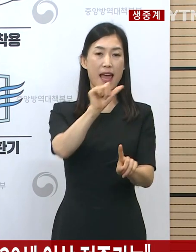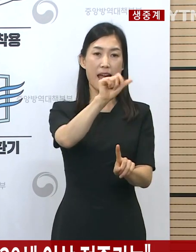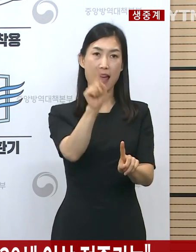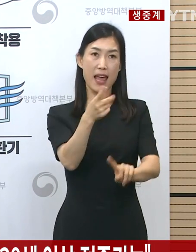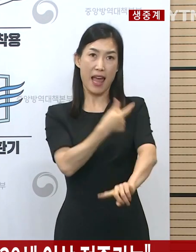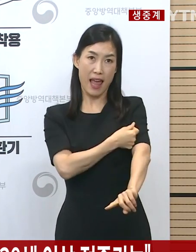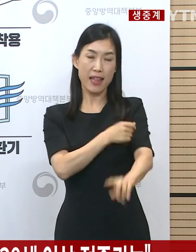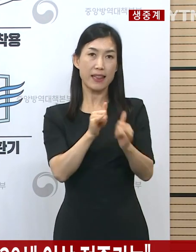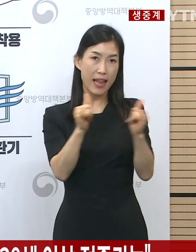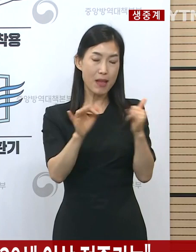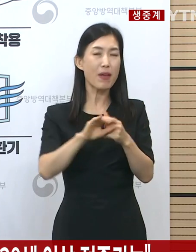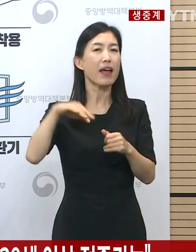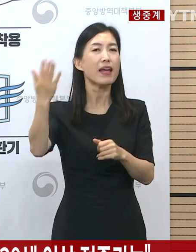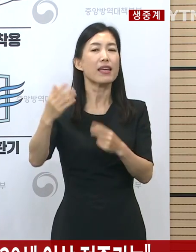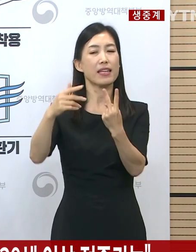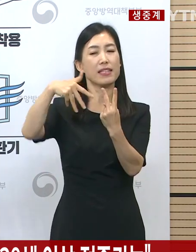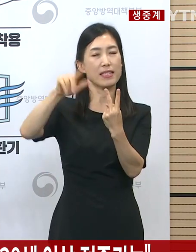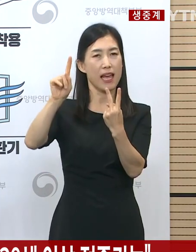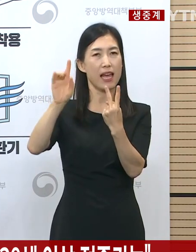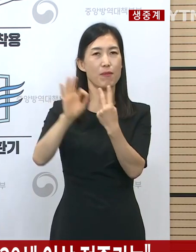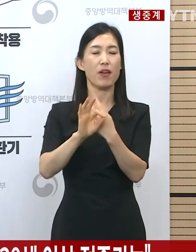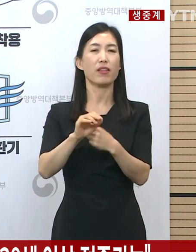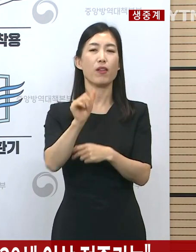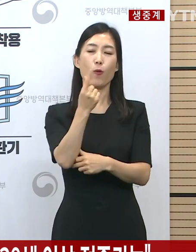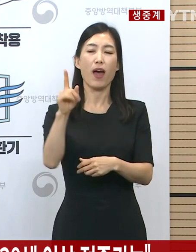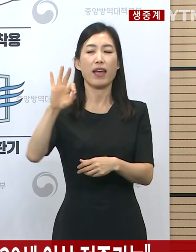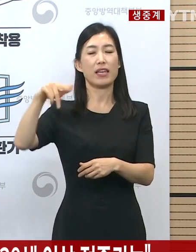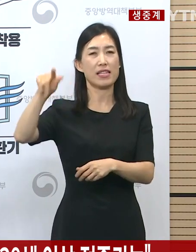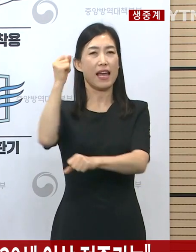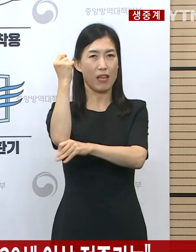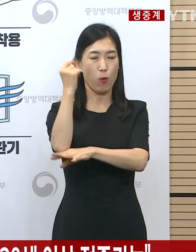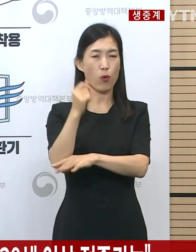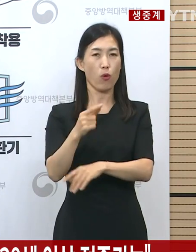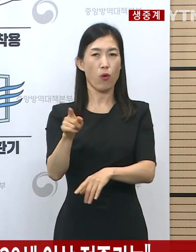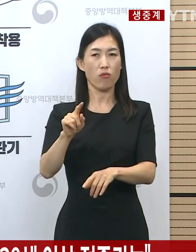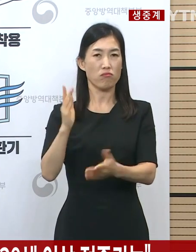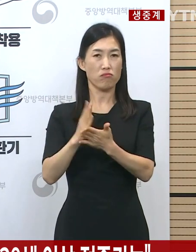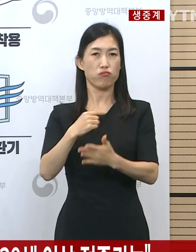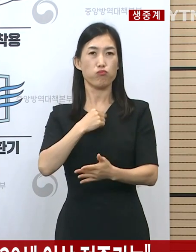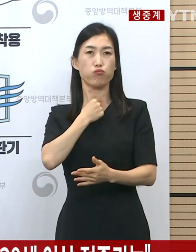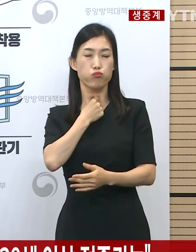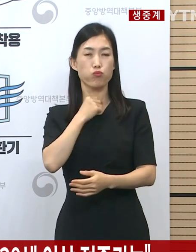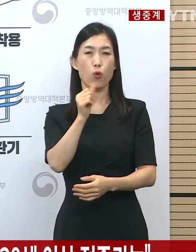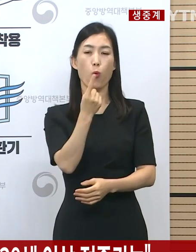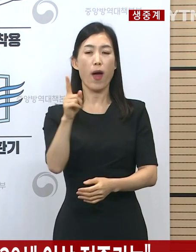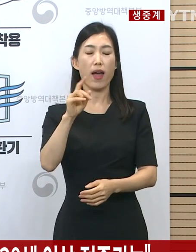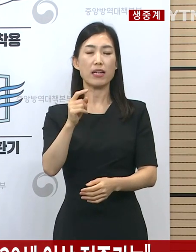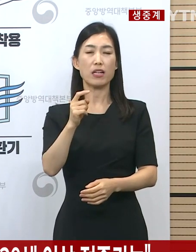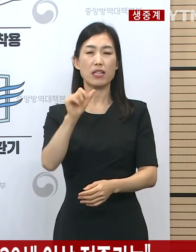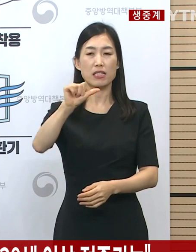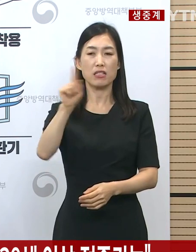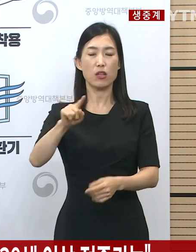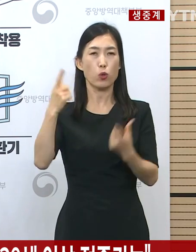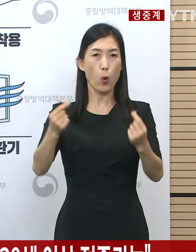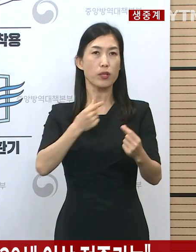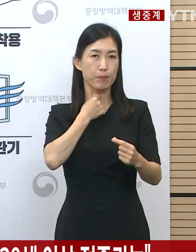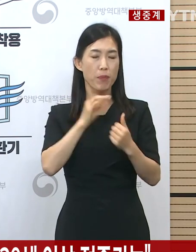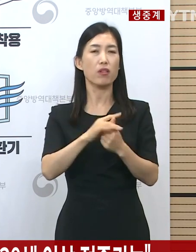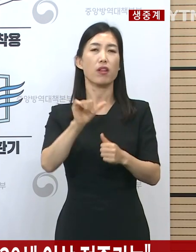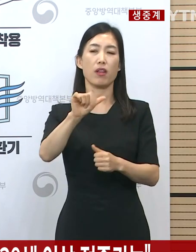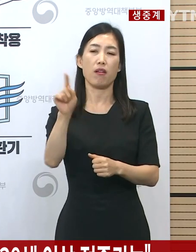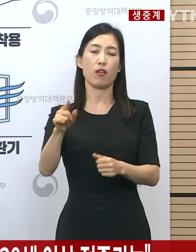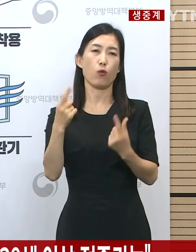아스트라제네카 백신으로 또 선택이 가능하다는 말씀드립니다. 접종 간격은 8주의 간격을